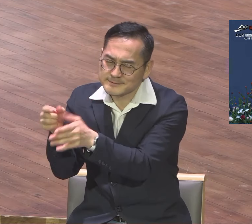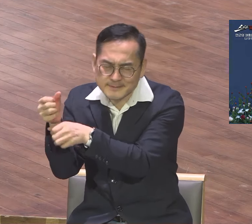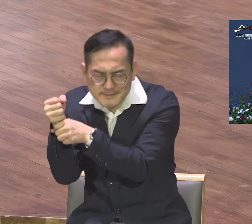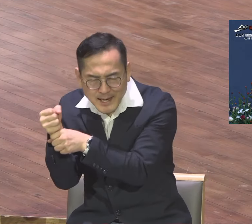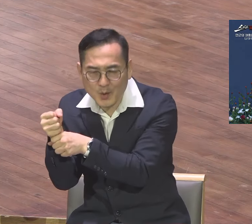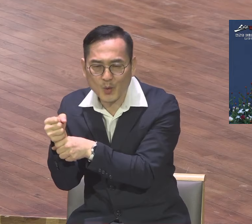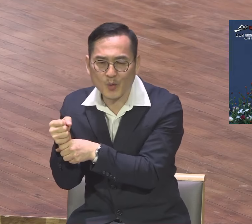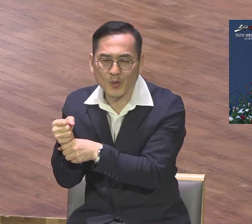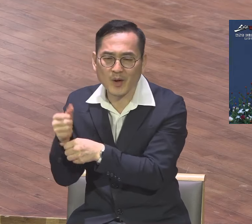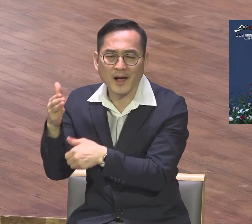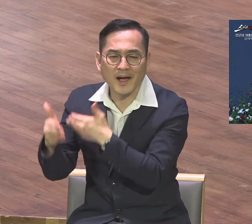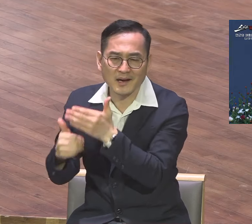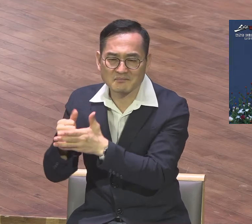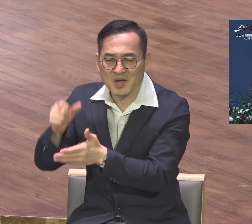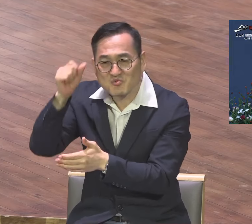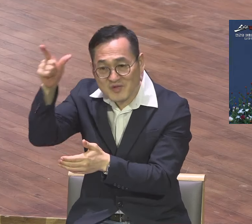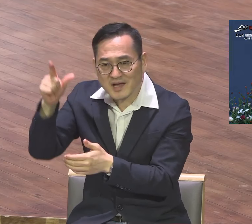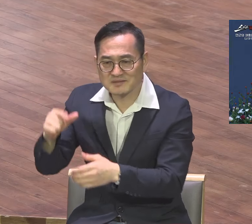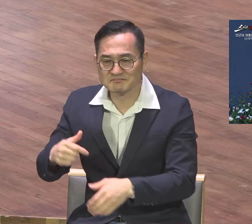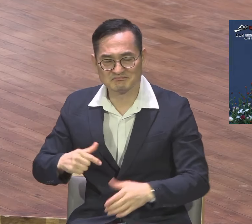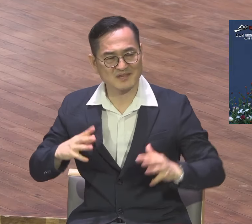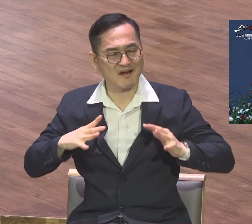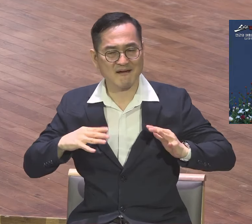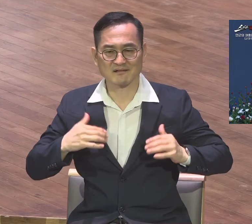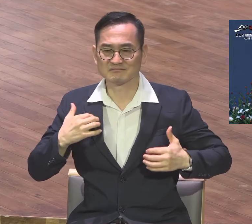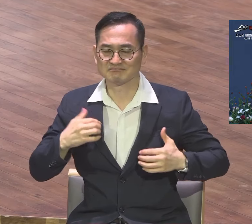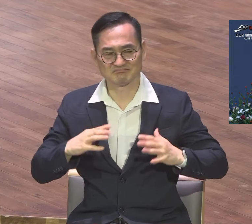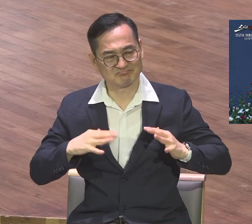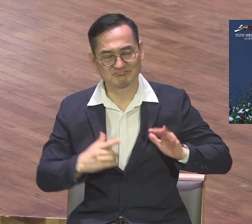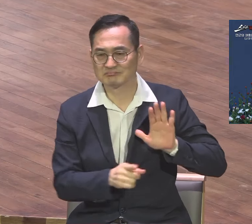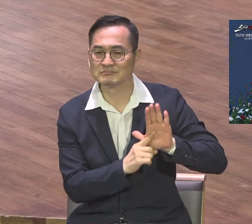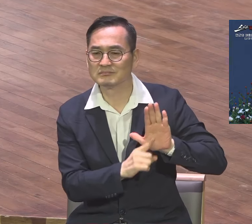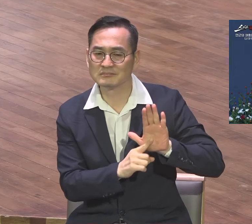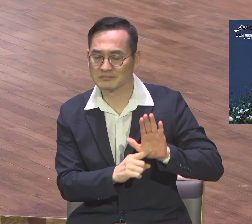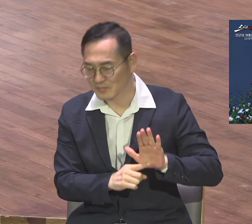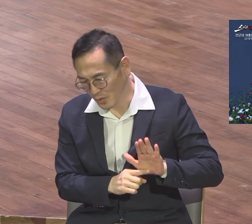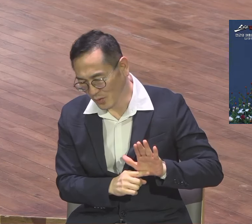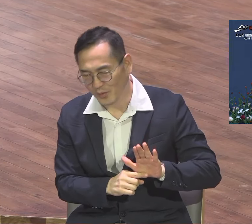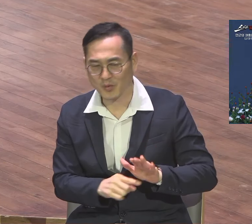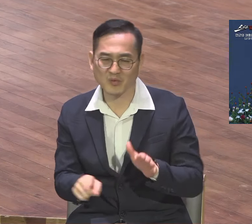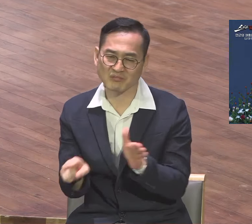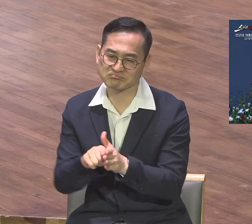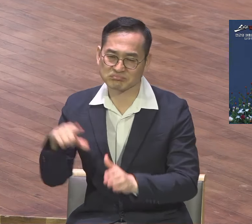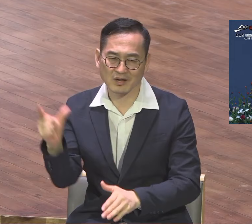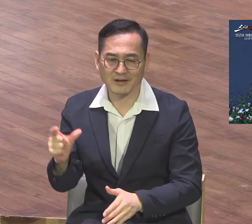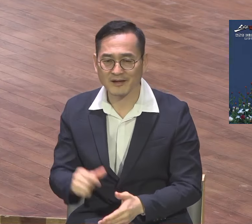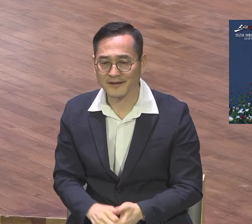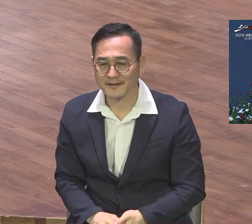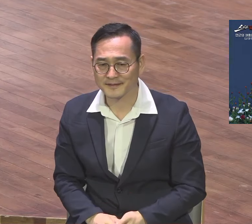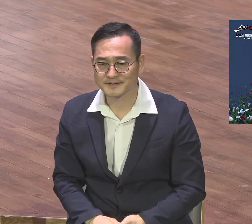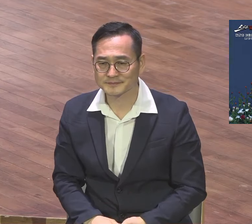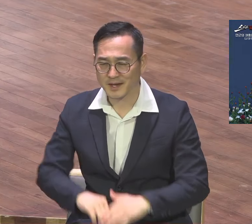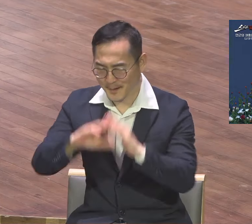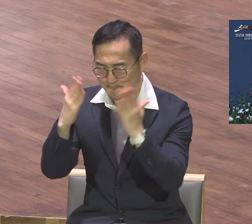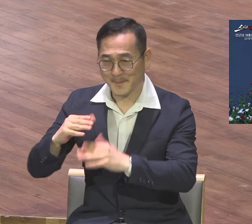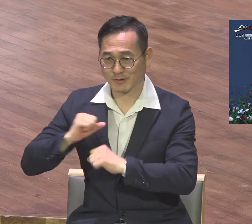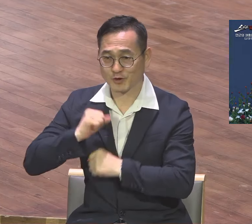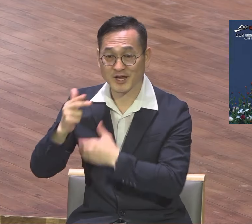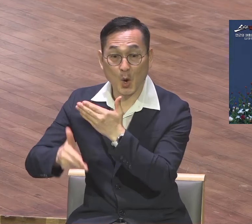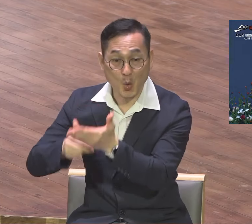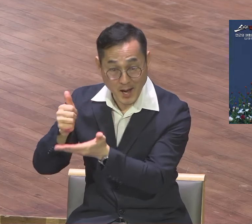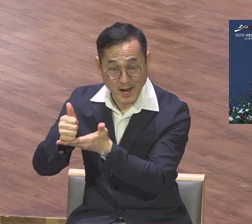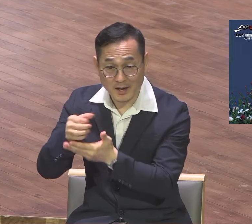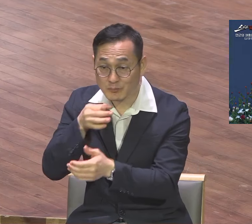고백이 있을까라고 싶을 정도예요. 특별히 다윗이 만군의 여호와라는 표현을